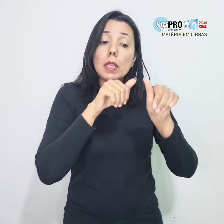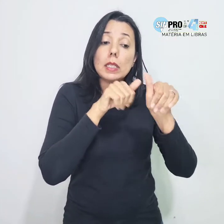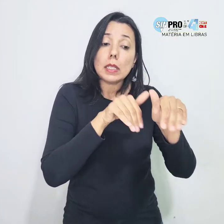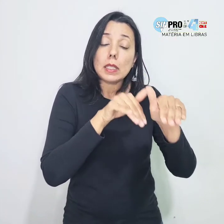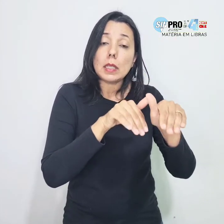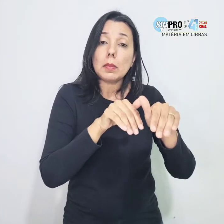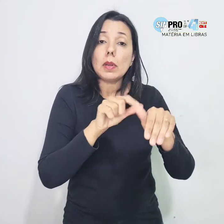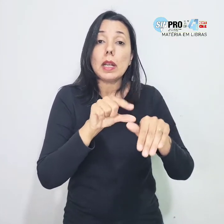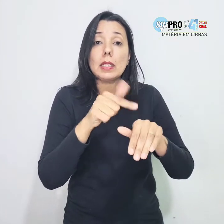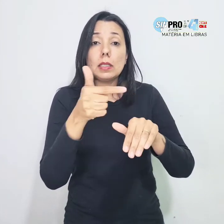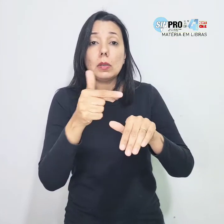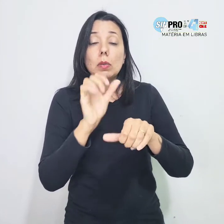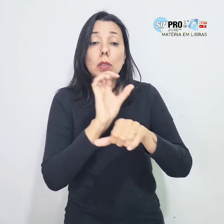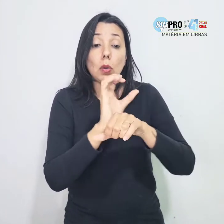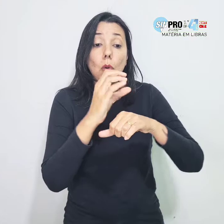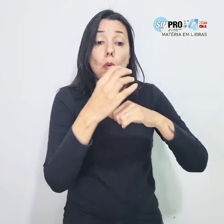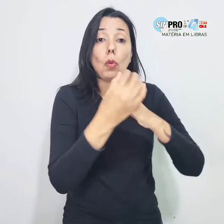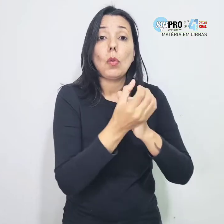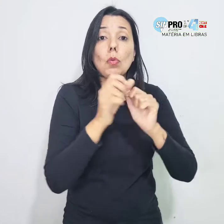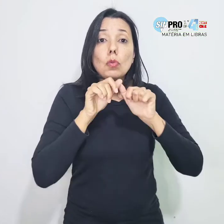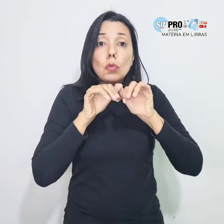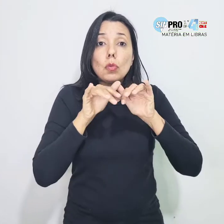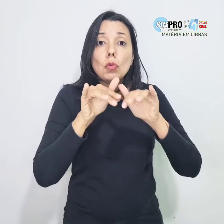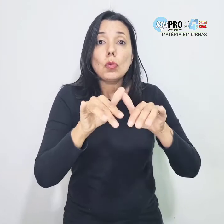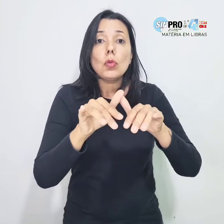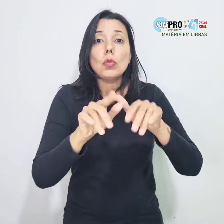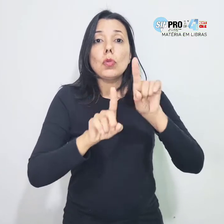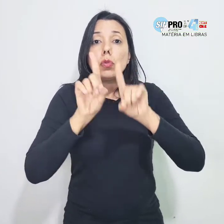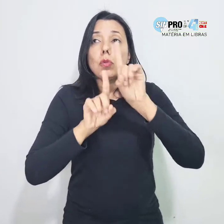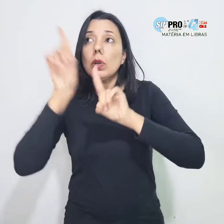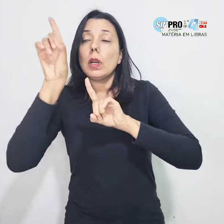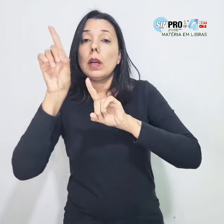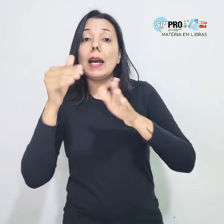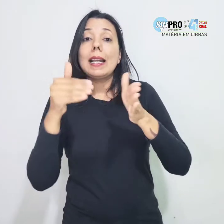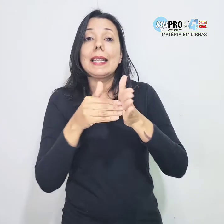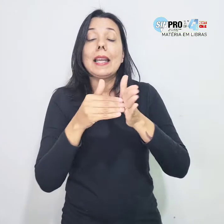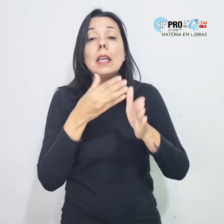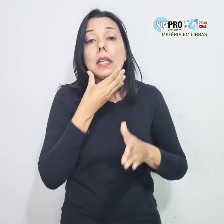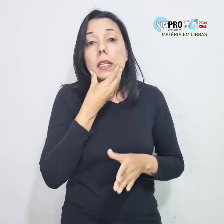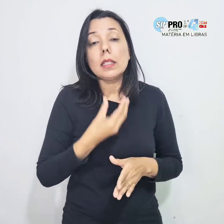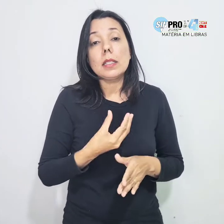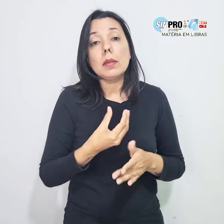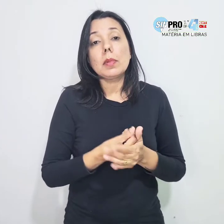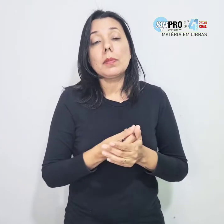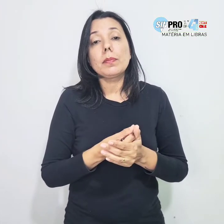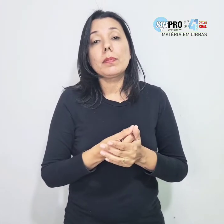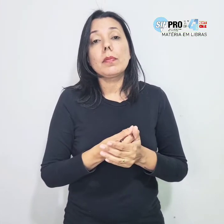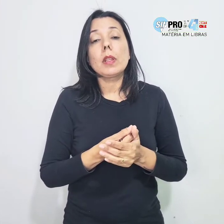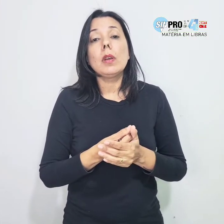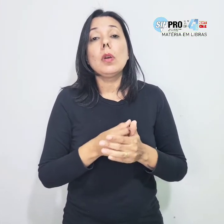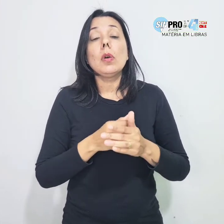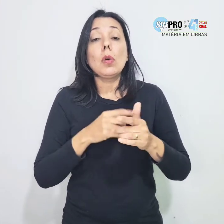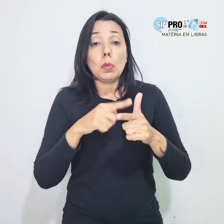segunda onda de coronavírus poderia atingir seu pico em dezembro. A intensidade desse pico seria de